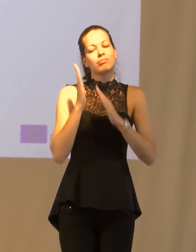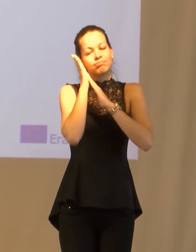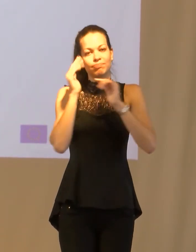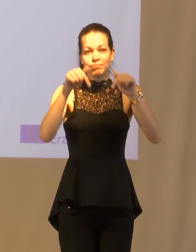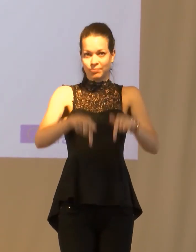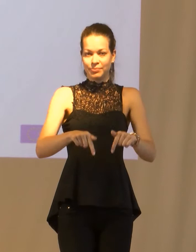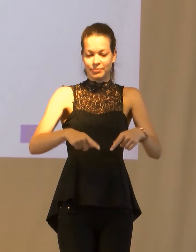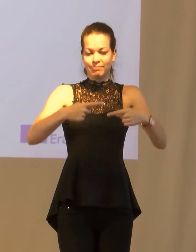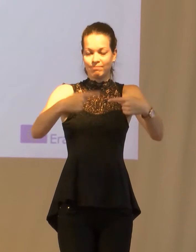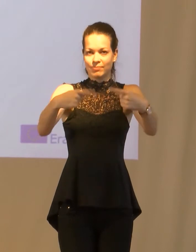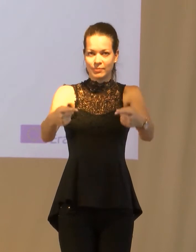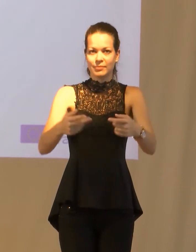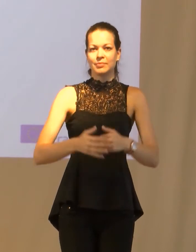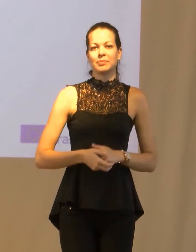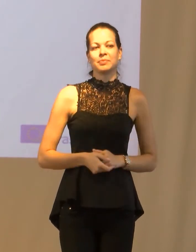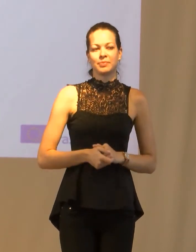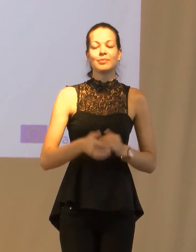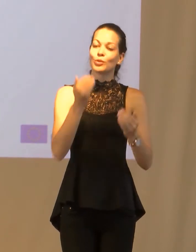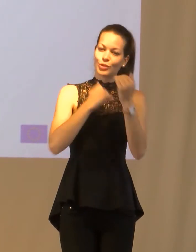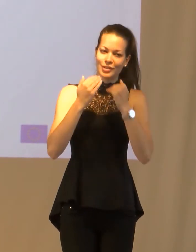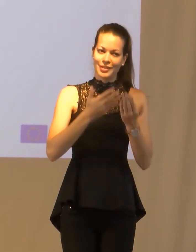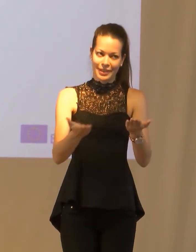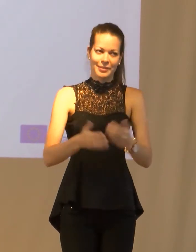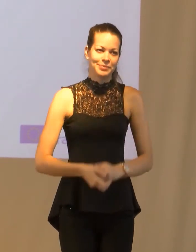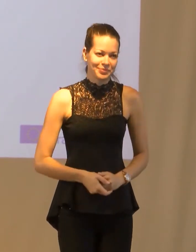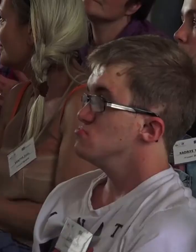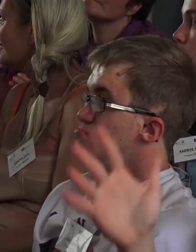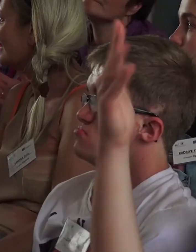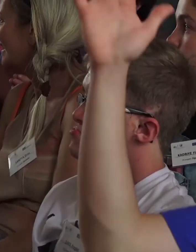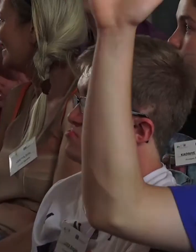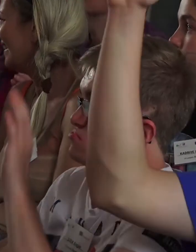dneh, tako da uživajte.